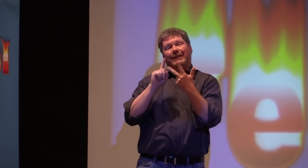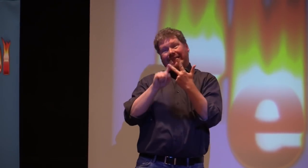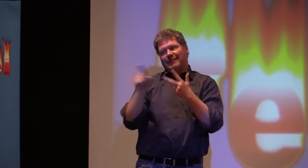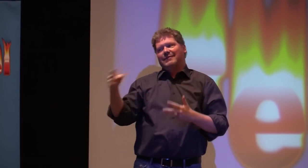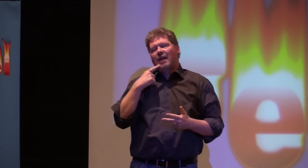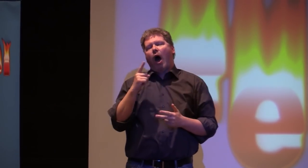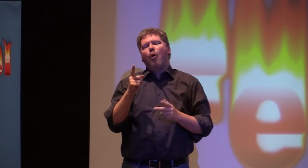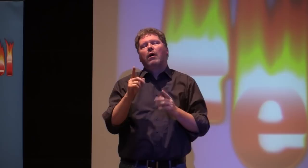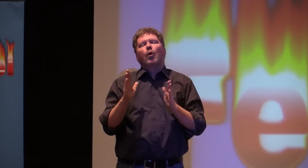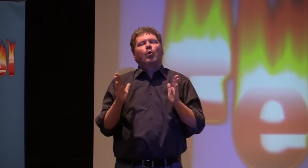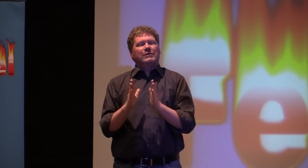München.